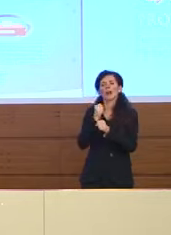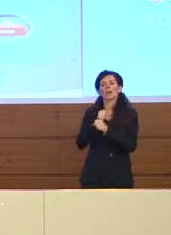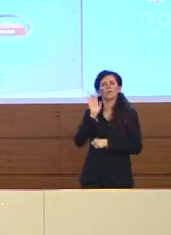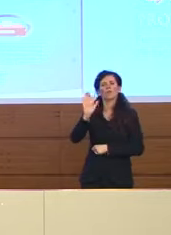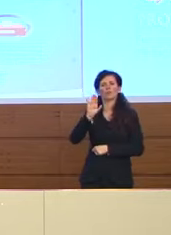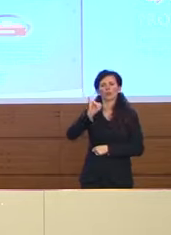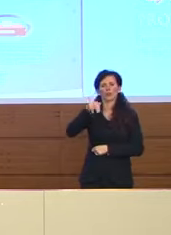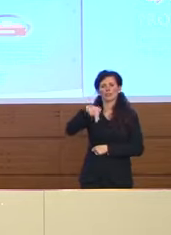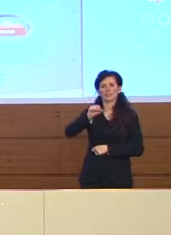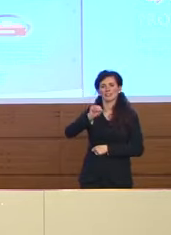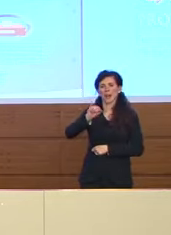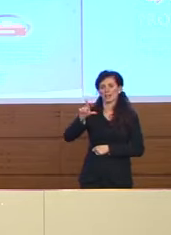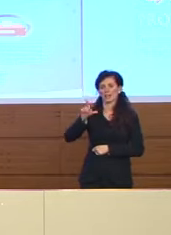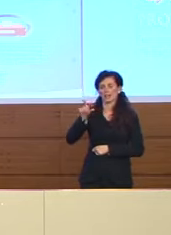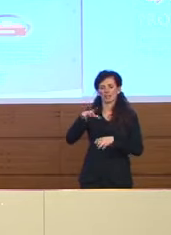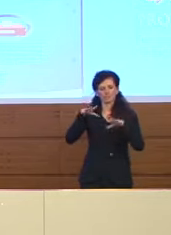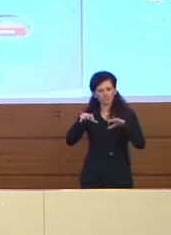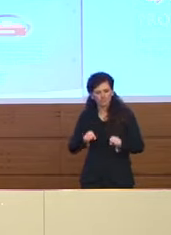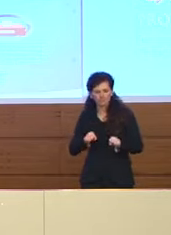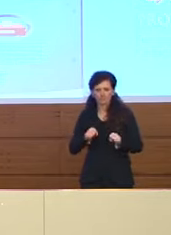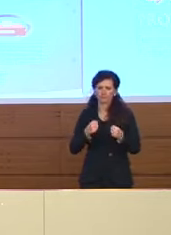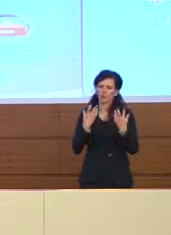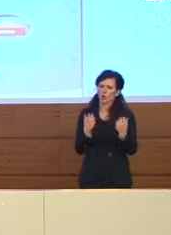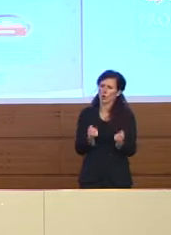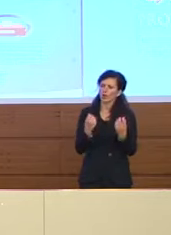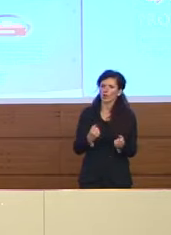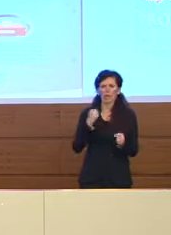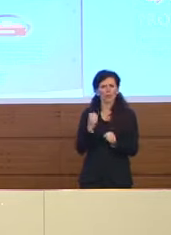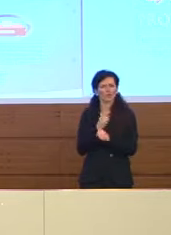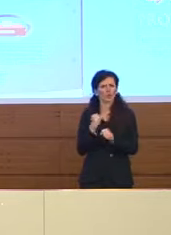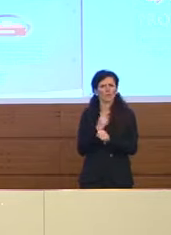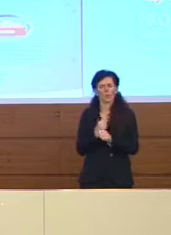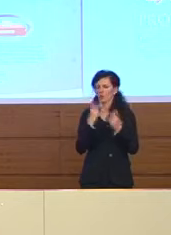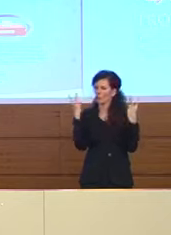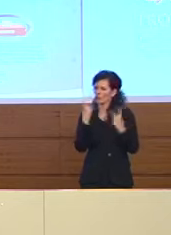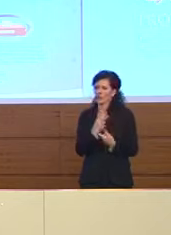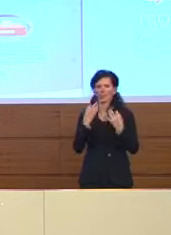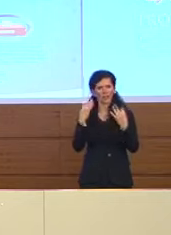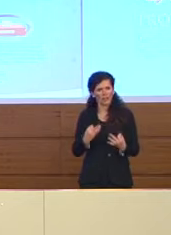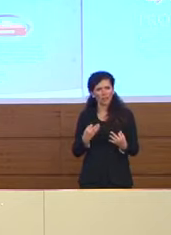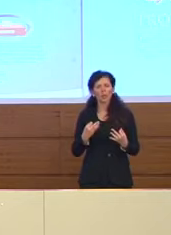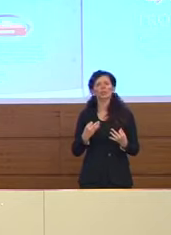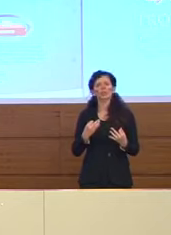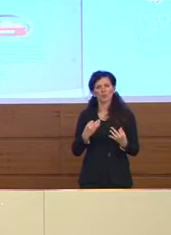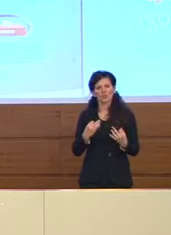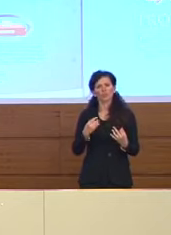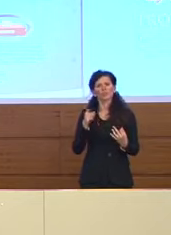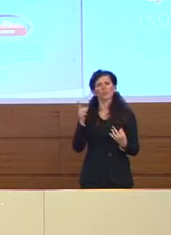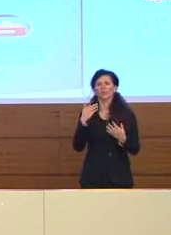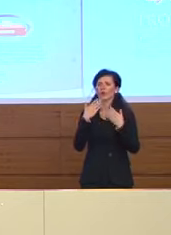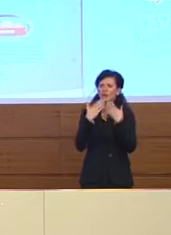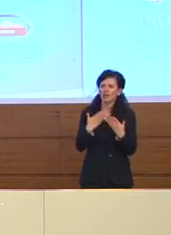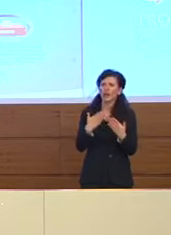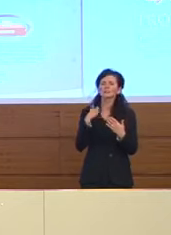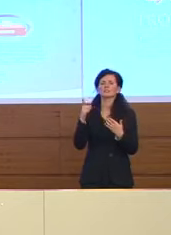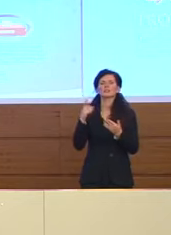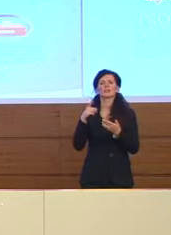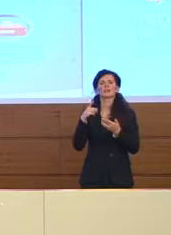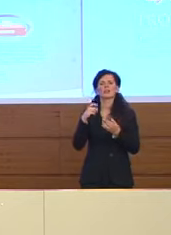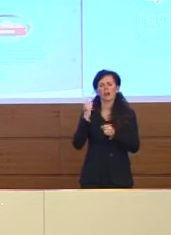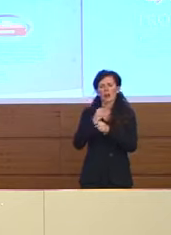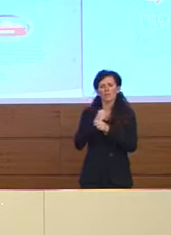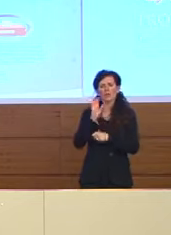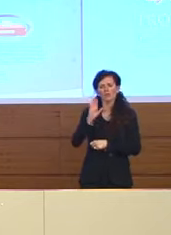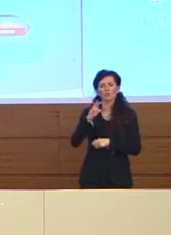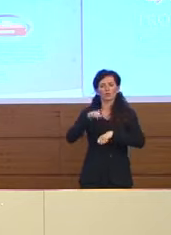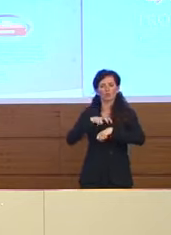la sua concretizzazione attraverso il contributo del dottori a piccoli è